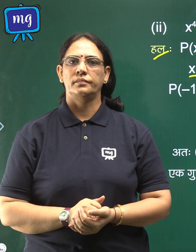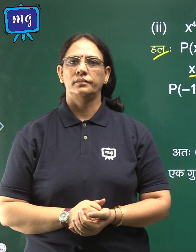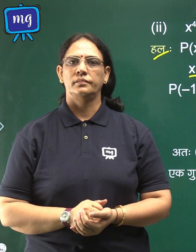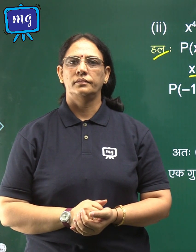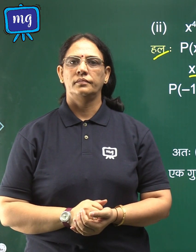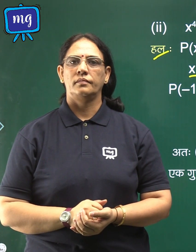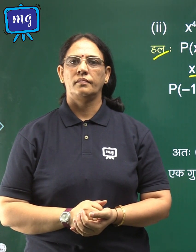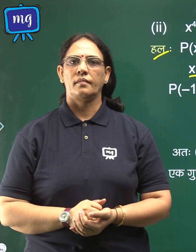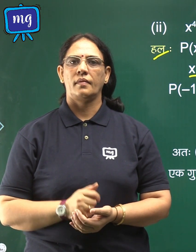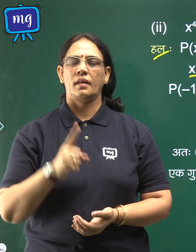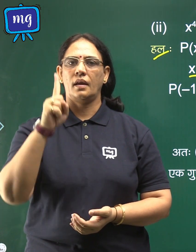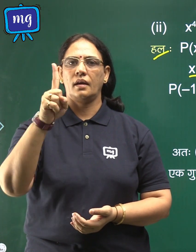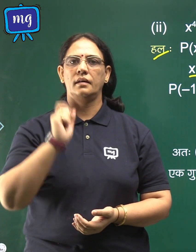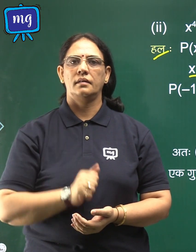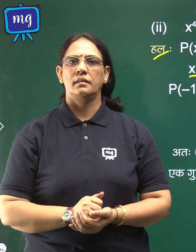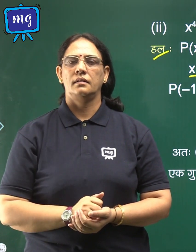1